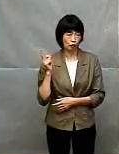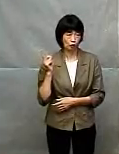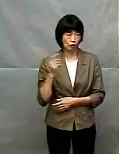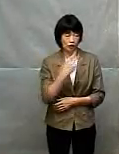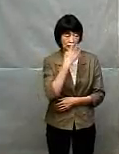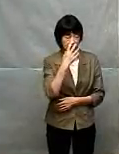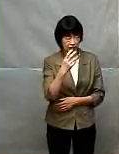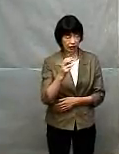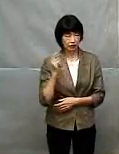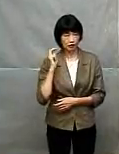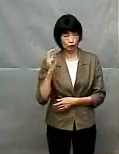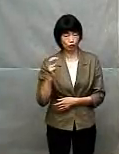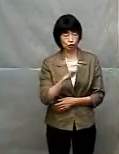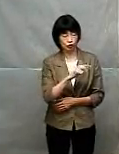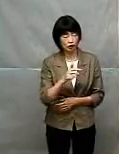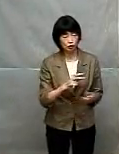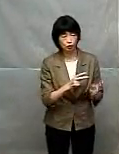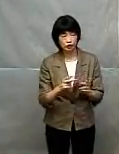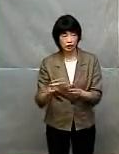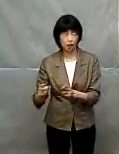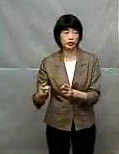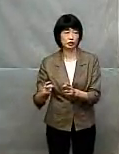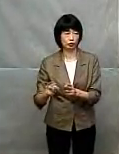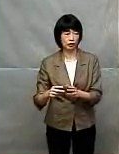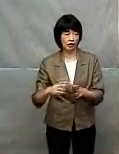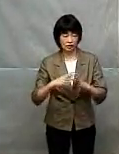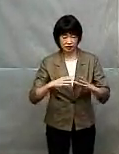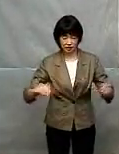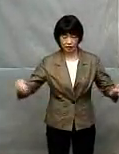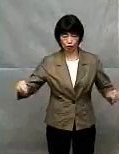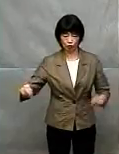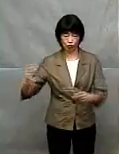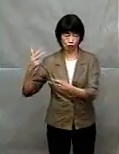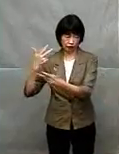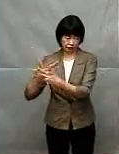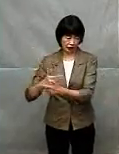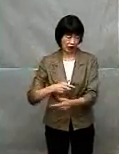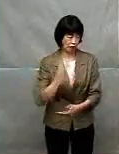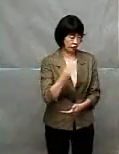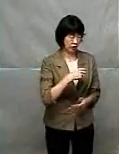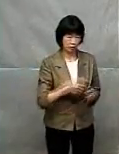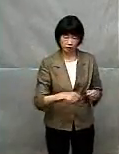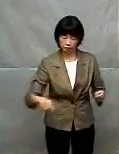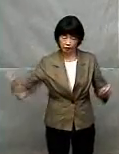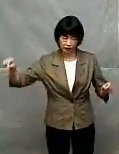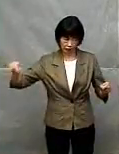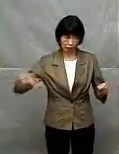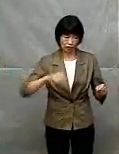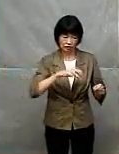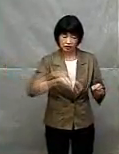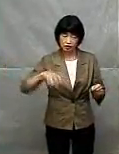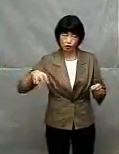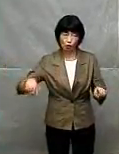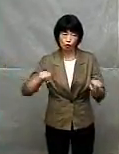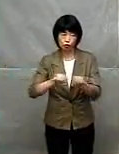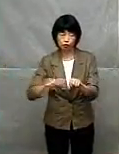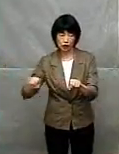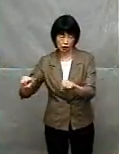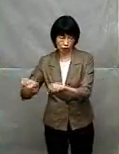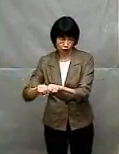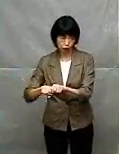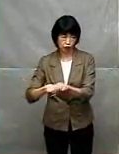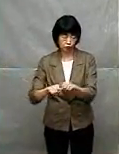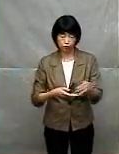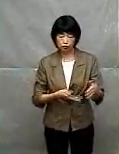網の整備によって全国の北から南まで地方と地方をつなぐ地方創生回廊